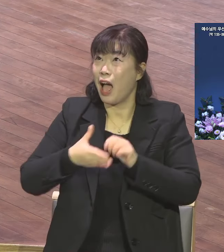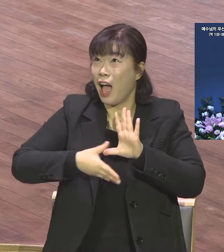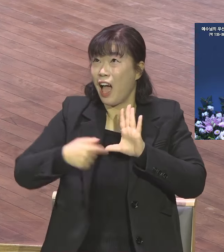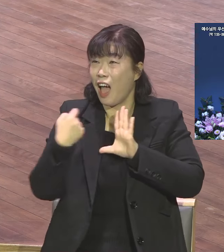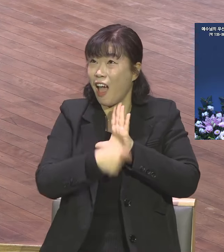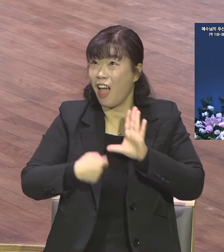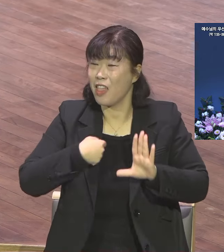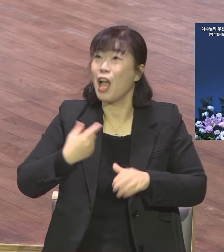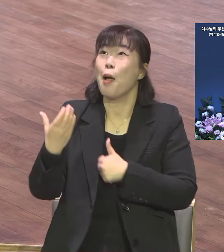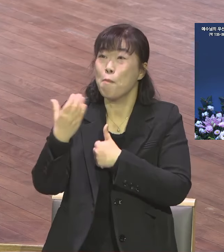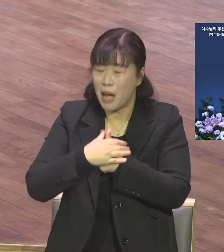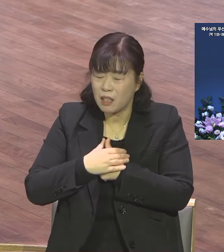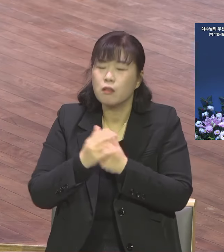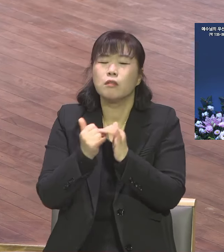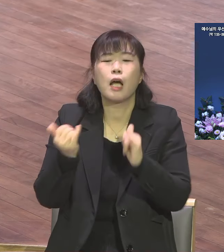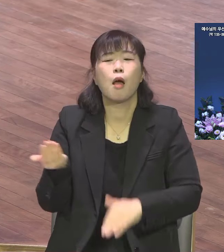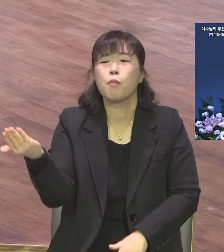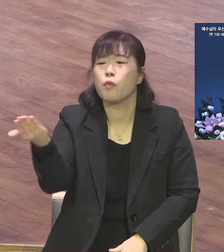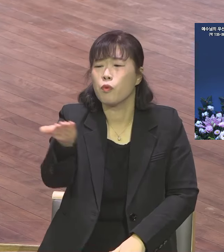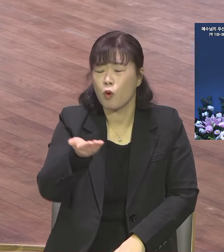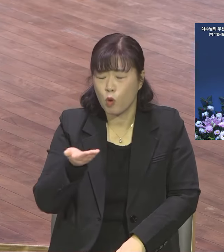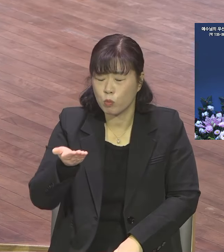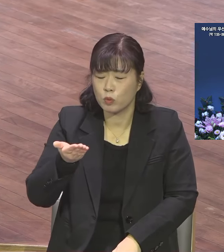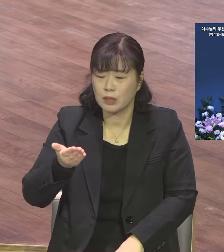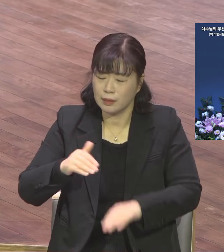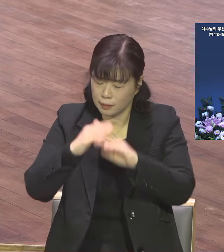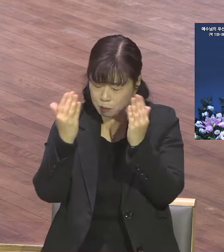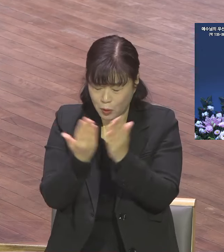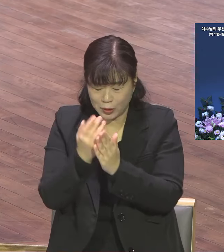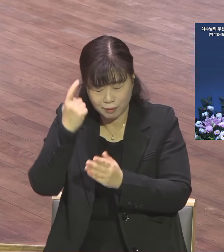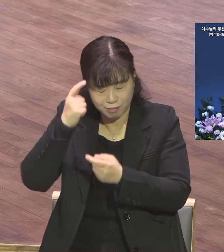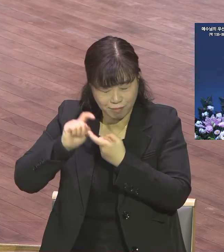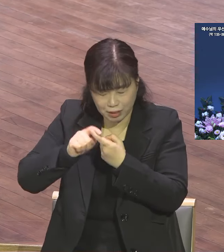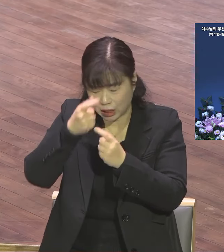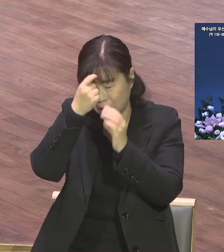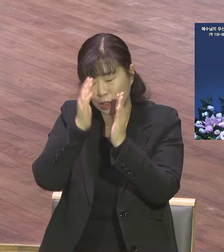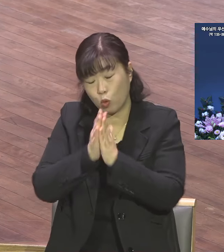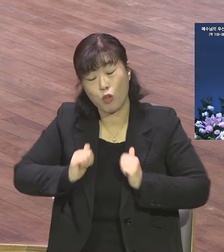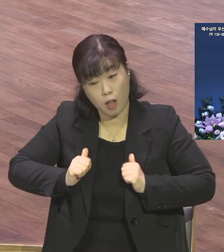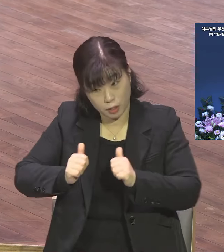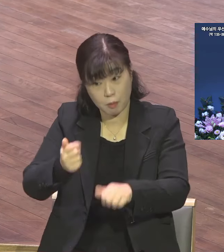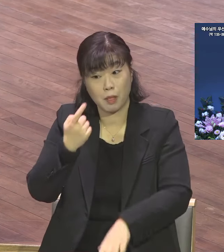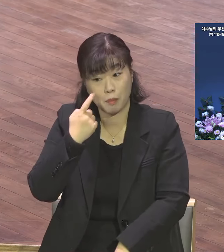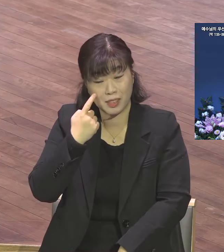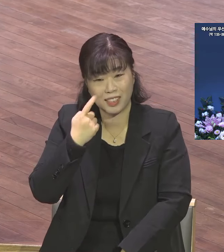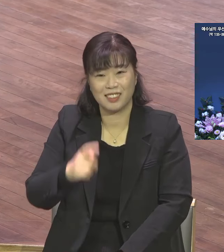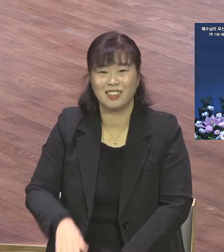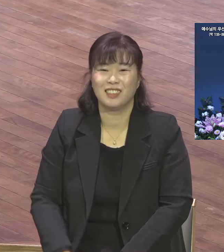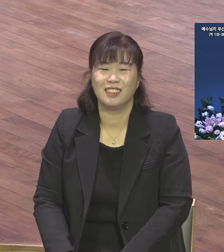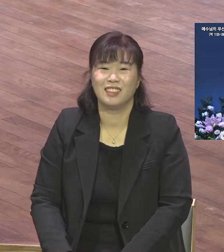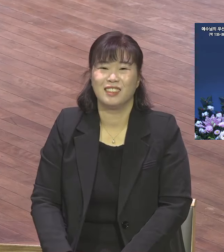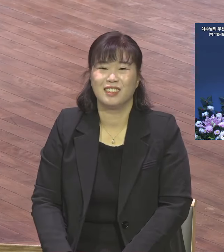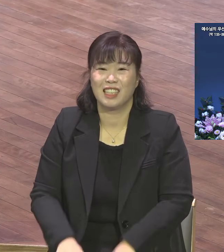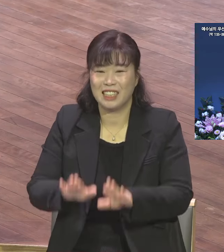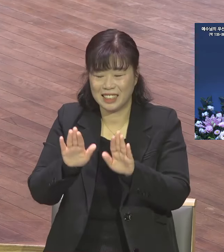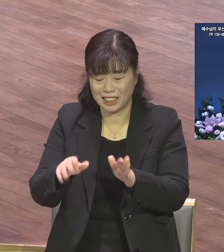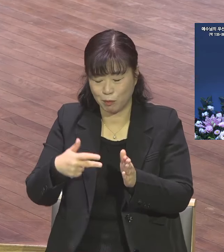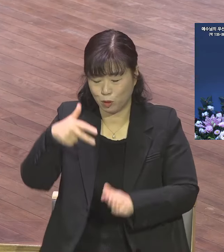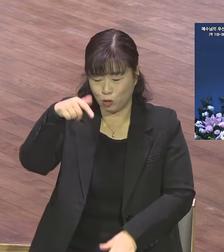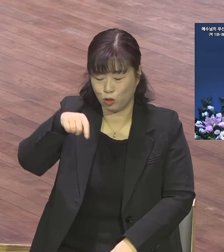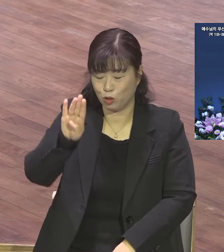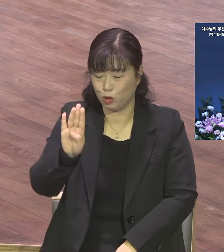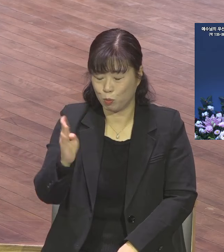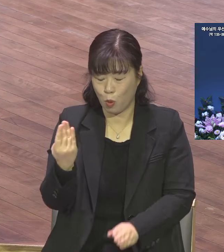40개 나라 되는데 이 나라 뽑게 하신 거 감사합니다. 기도하세요. 주보에 매주 나오는데 간증이 나오는데 참